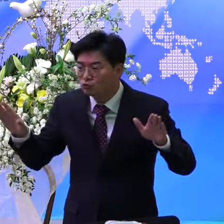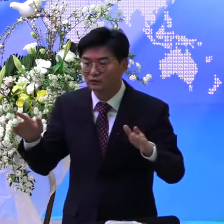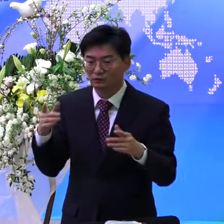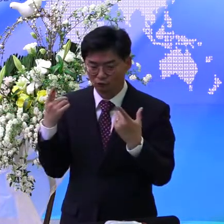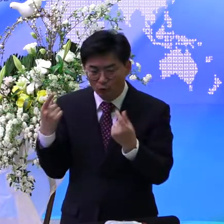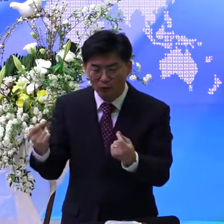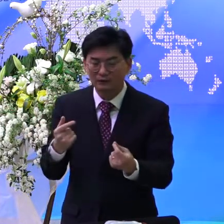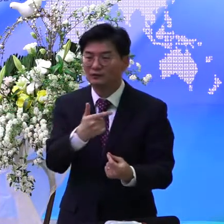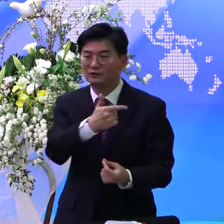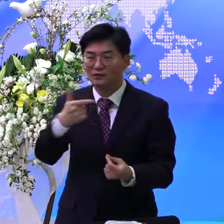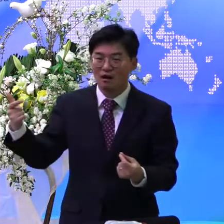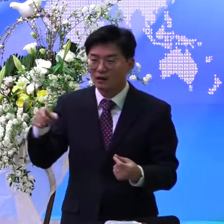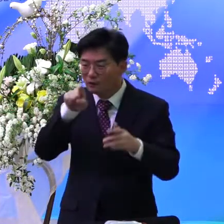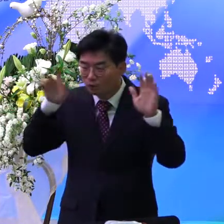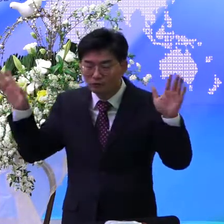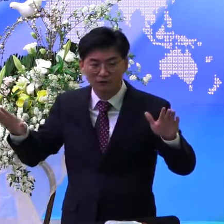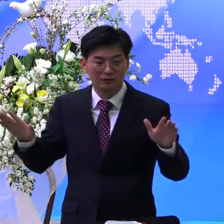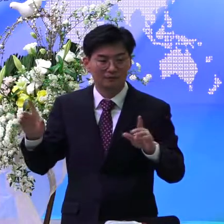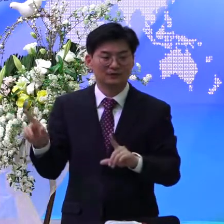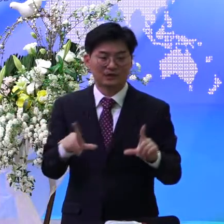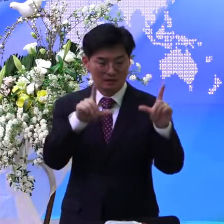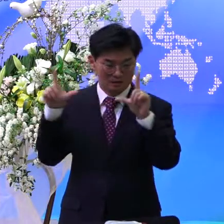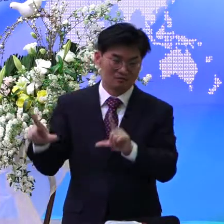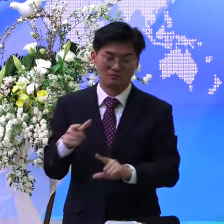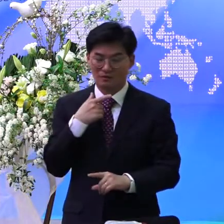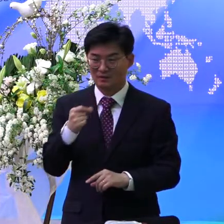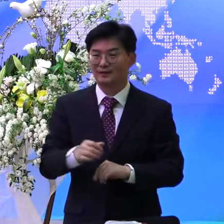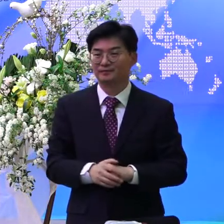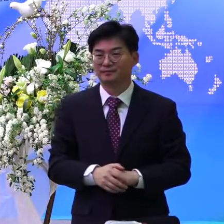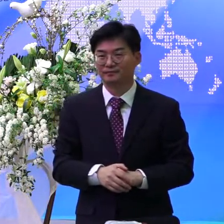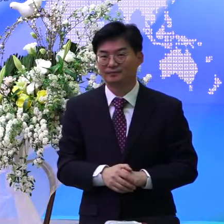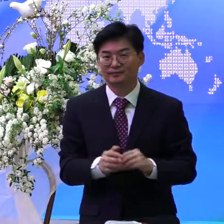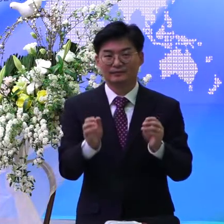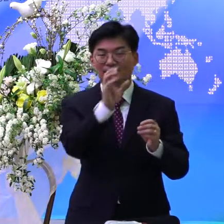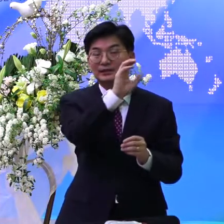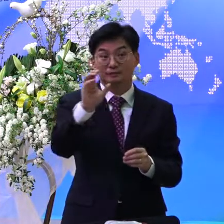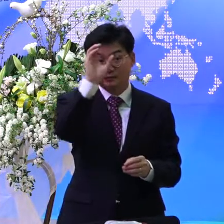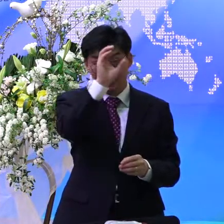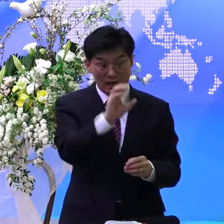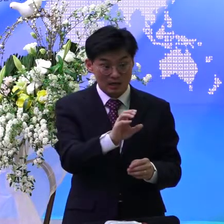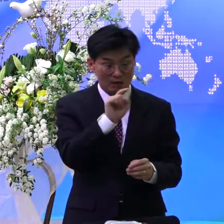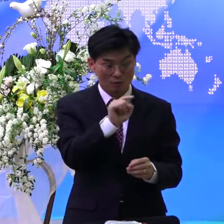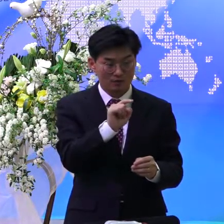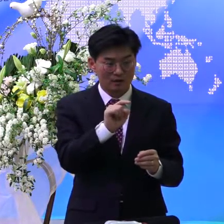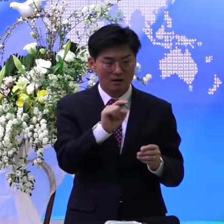십자가와 부활의 복음으로 거듭난 하나님의 자녀,